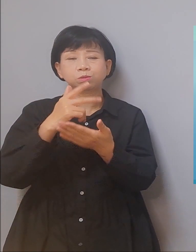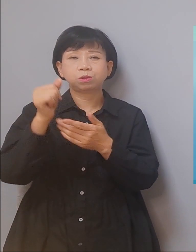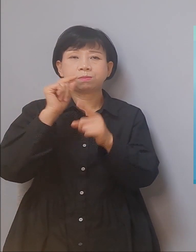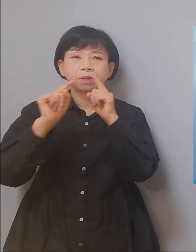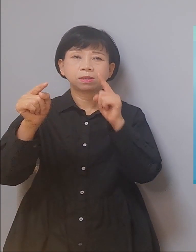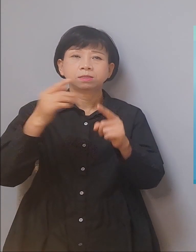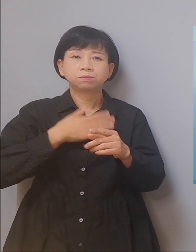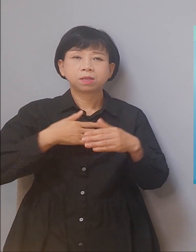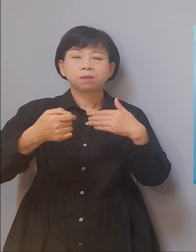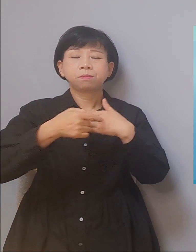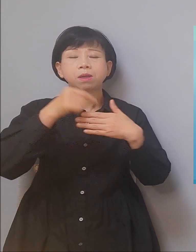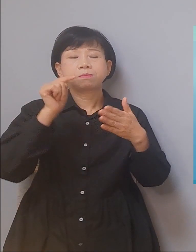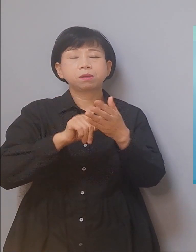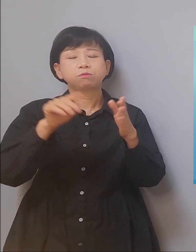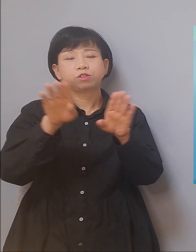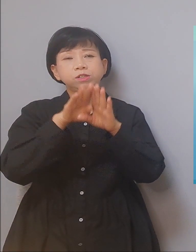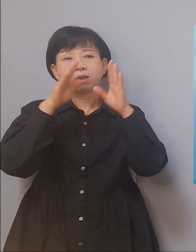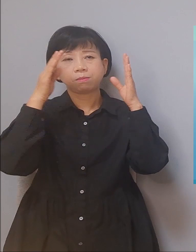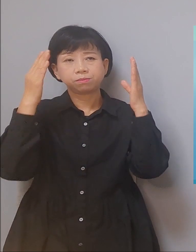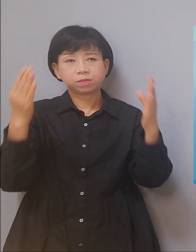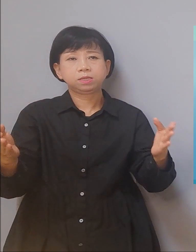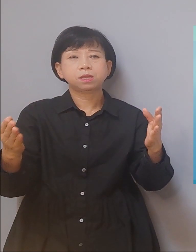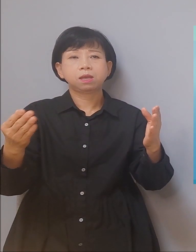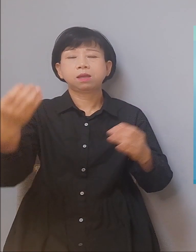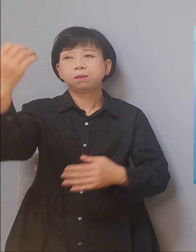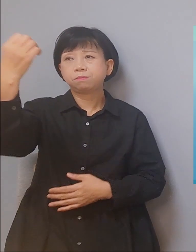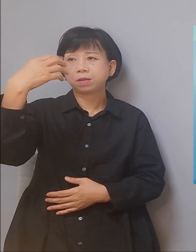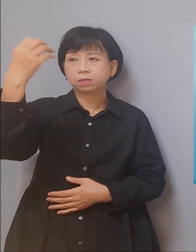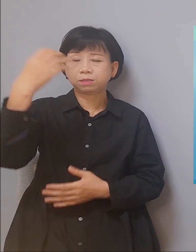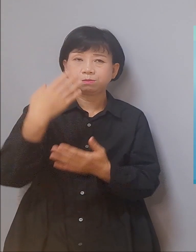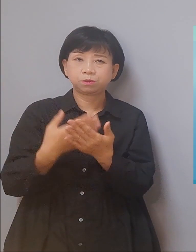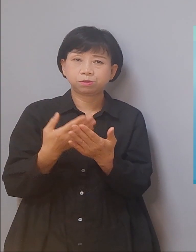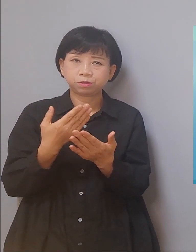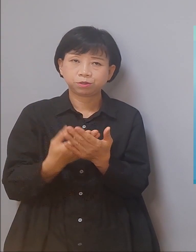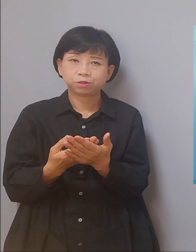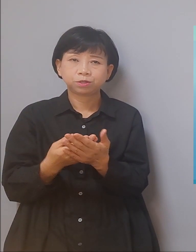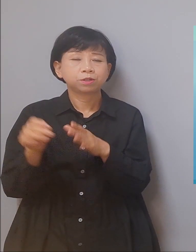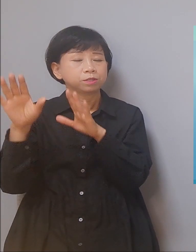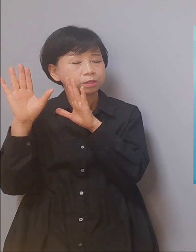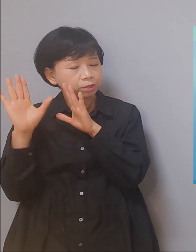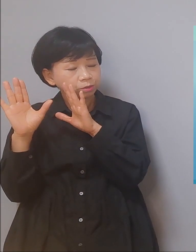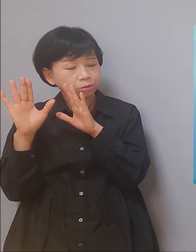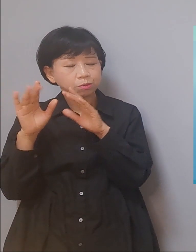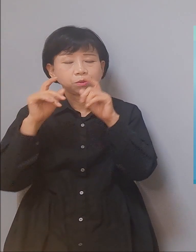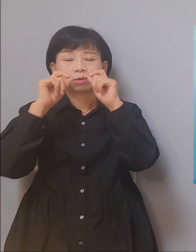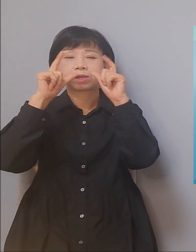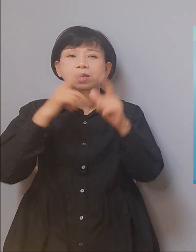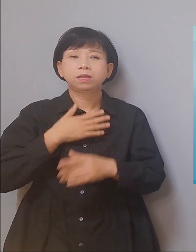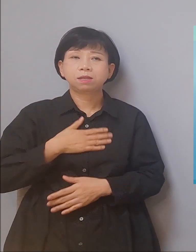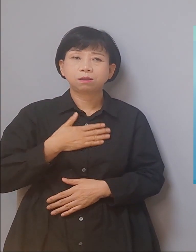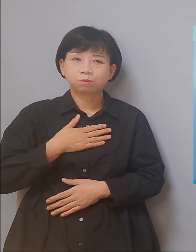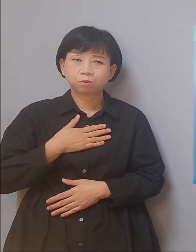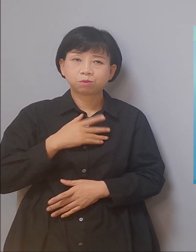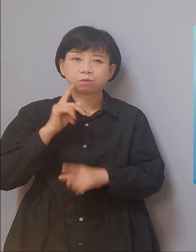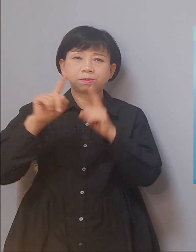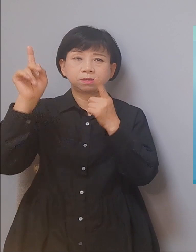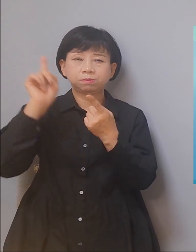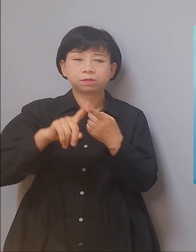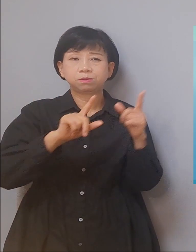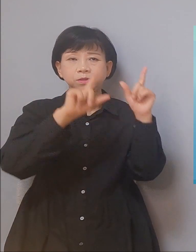주의 말씀에 내 마음의 문을 엽니다. 말씀하여 주옵소서. 내가 듣고 이